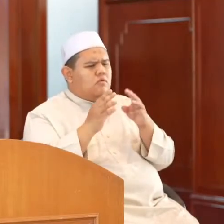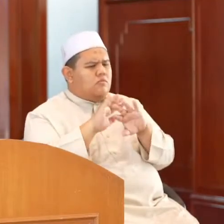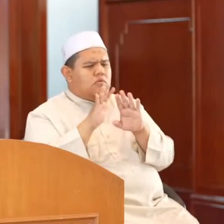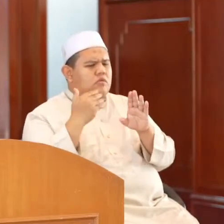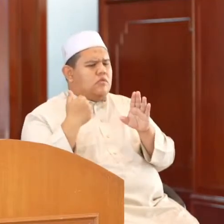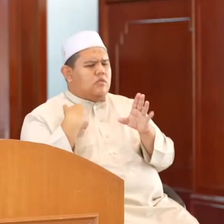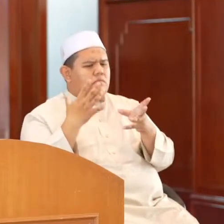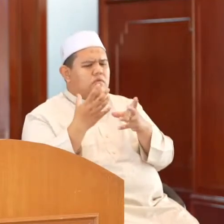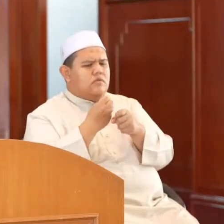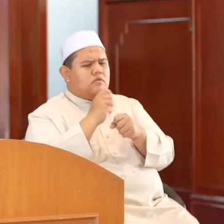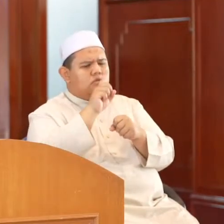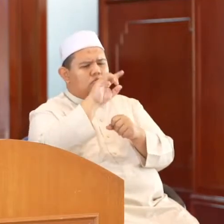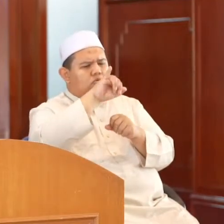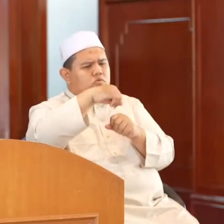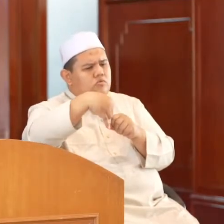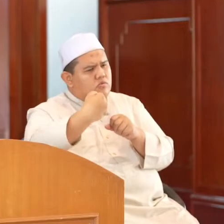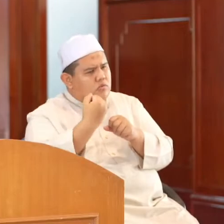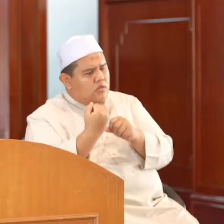dapatlah sejuta,